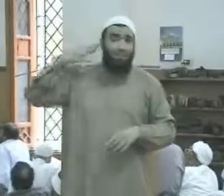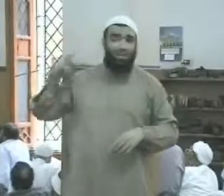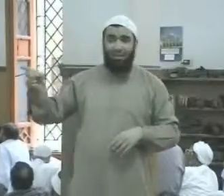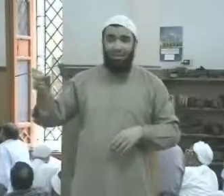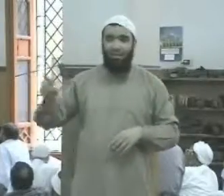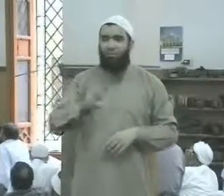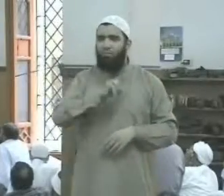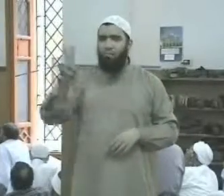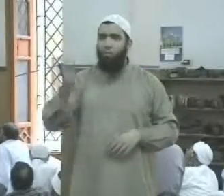تعليم فاشل،